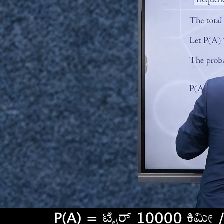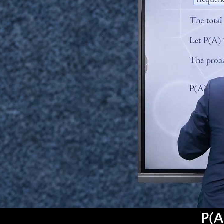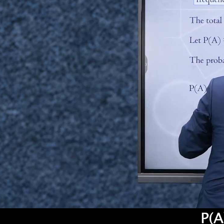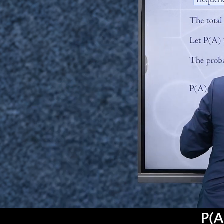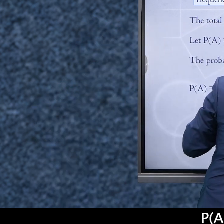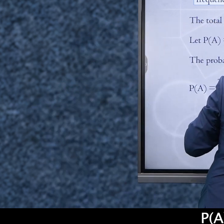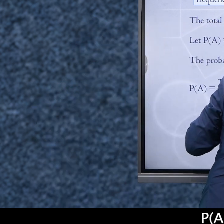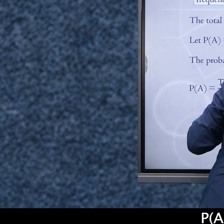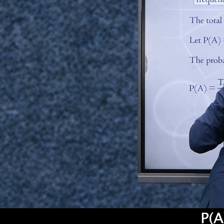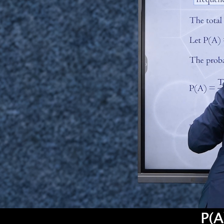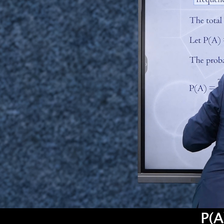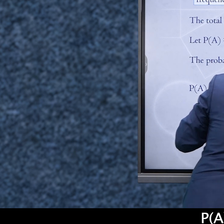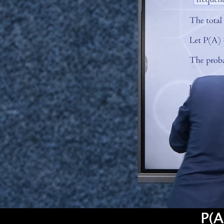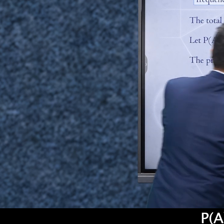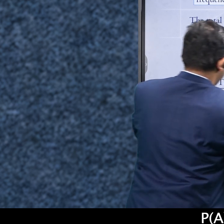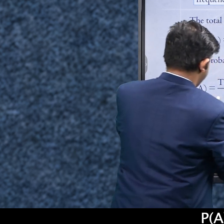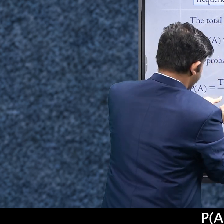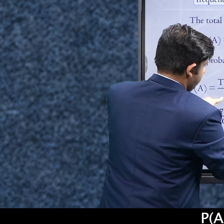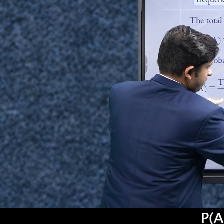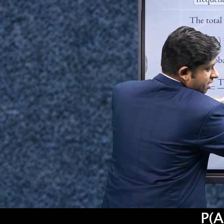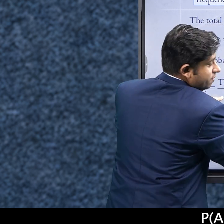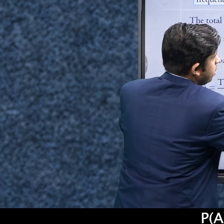ಪಿ ಆಫ್ ಎ ಇಸ್ ಈಕ್ವಲ್ ಟು 770 ಡಿವೈಡೆಡ್ ಬೈ 1000.